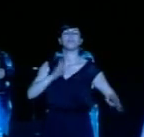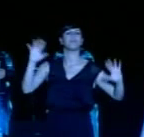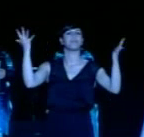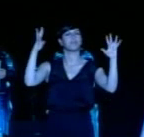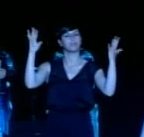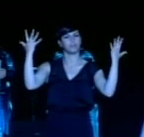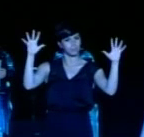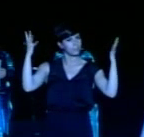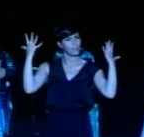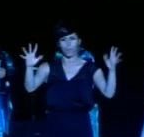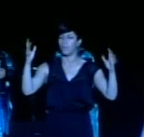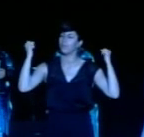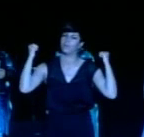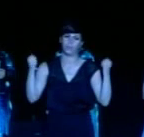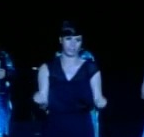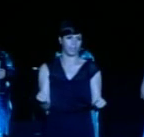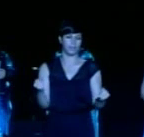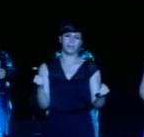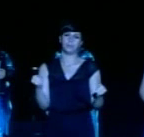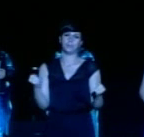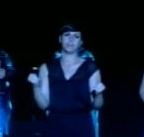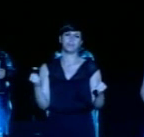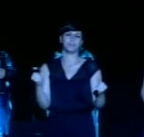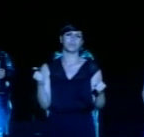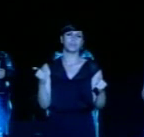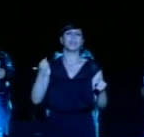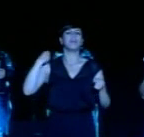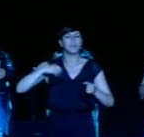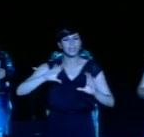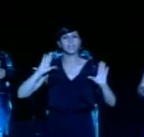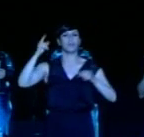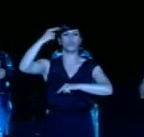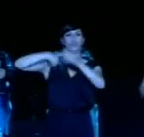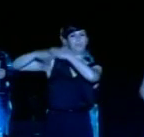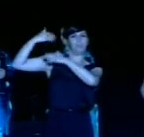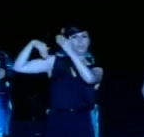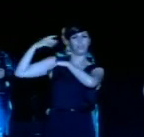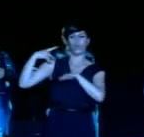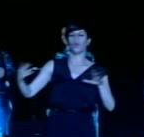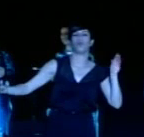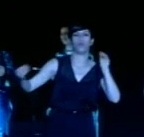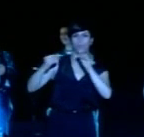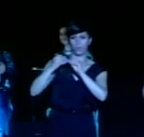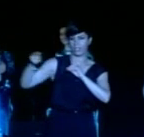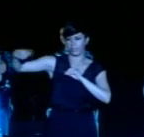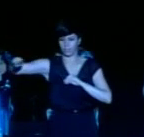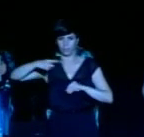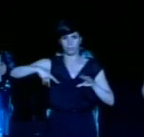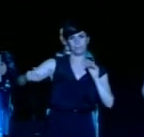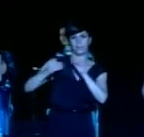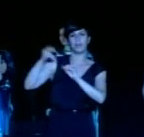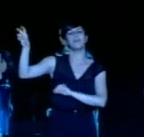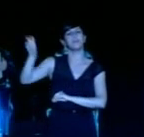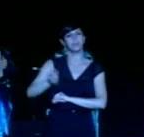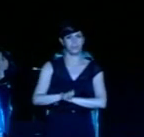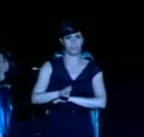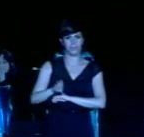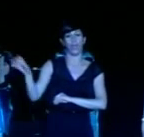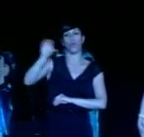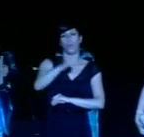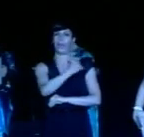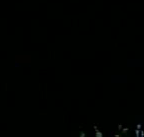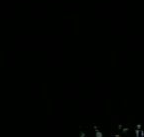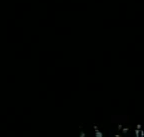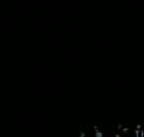un fuerte, fuerte y cálido aplauso a estos antepasados comunes que llegan desde el otro lado de